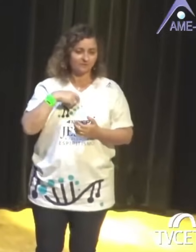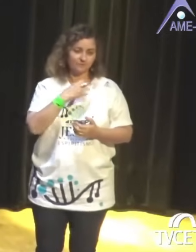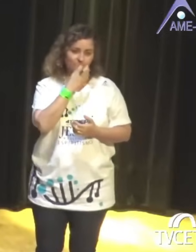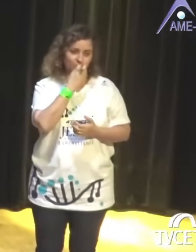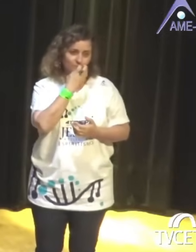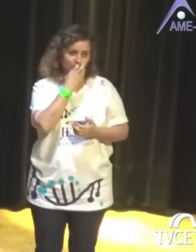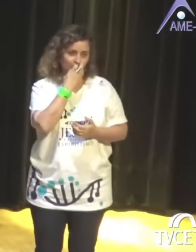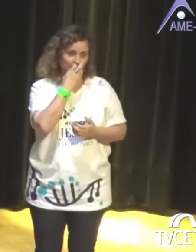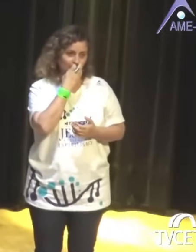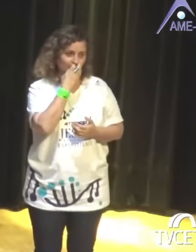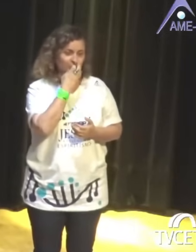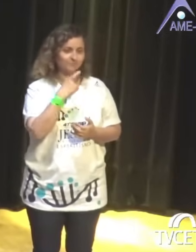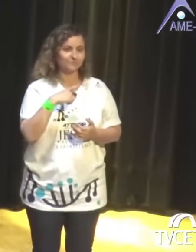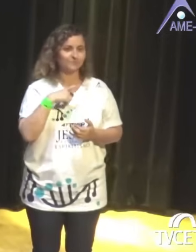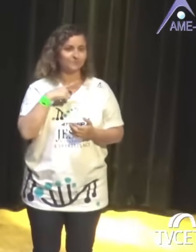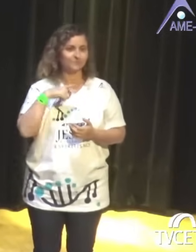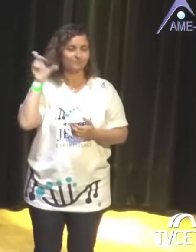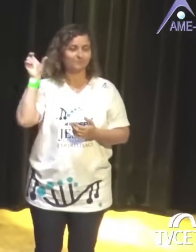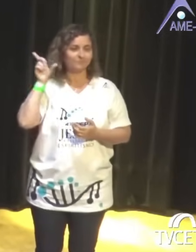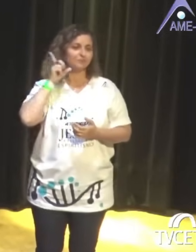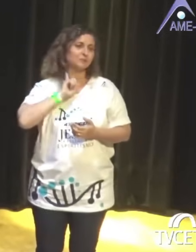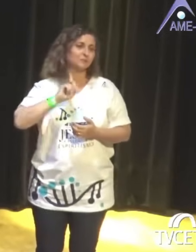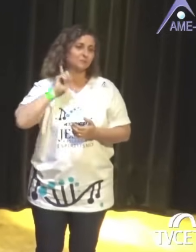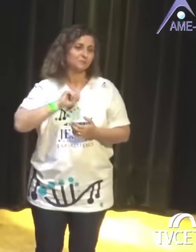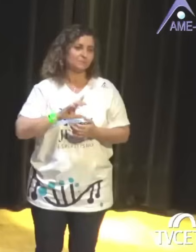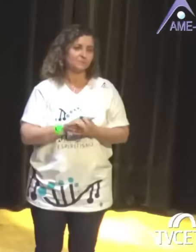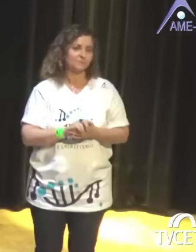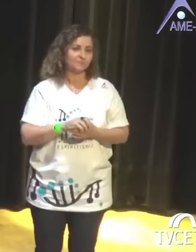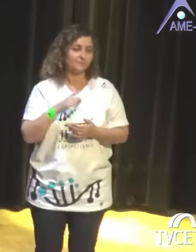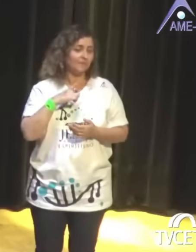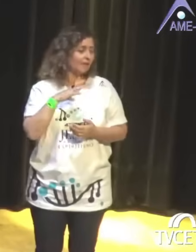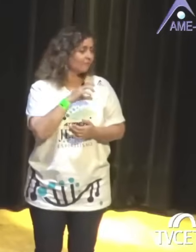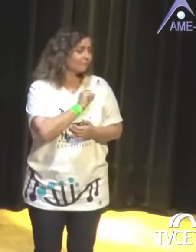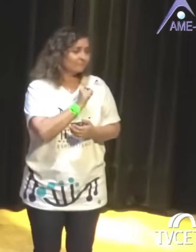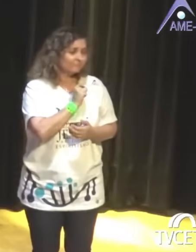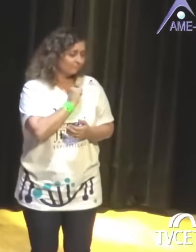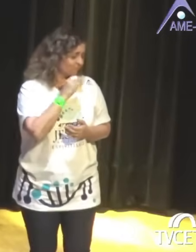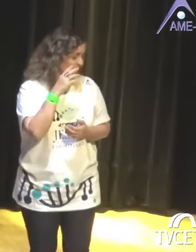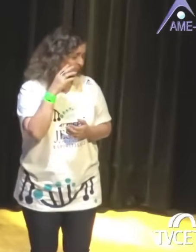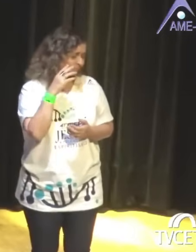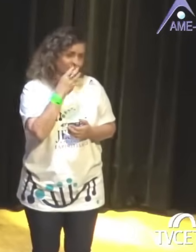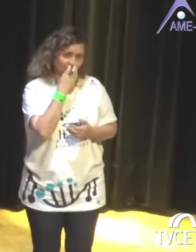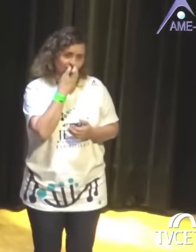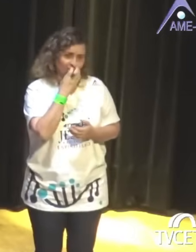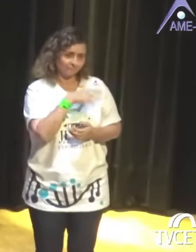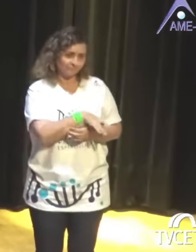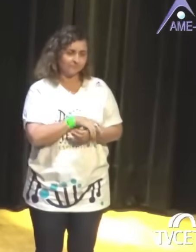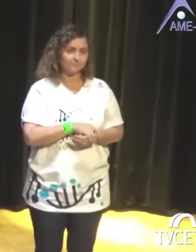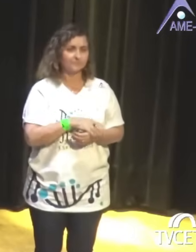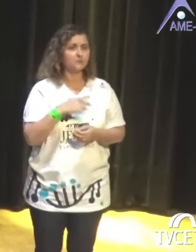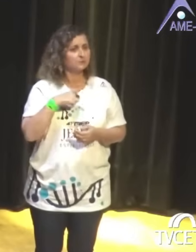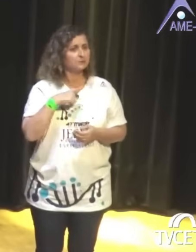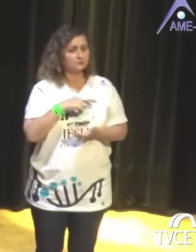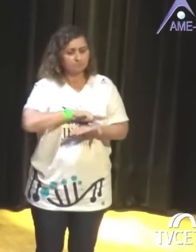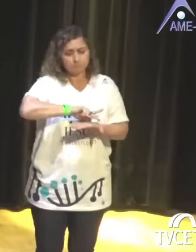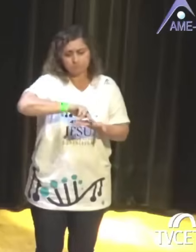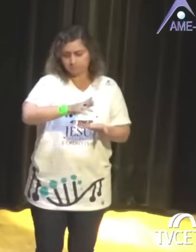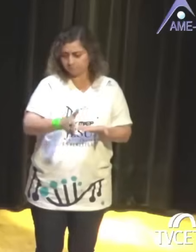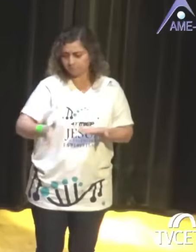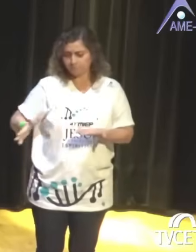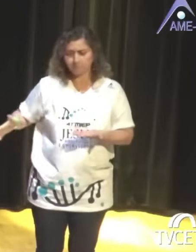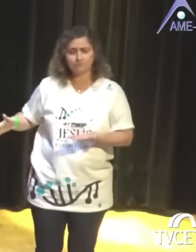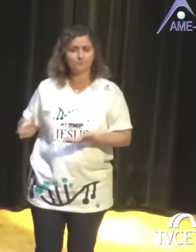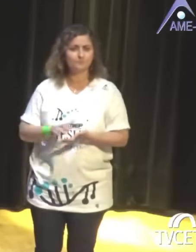de pet como tem hoje mas o Chico já era apaixonado tinha que tanto de cachorro gente era uma cachorrada no